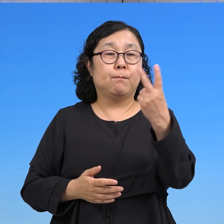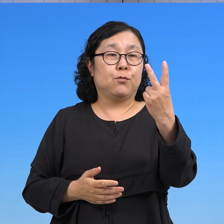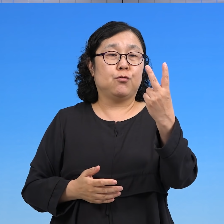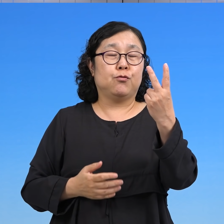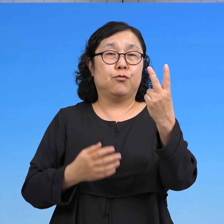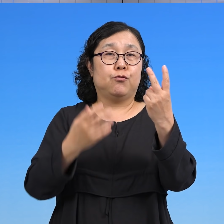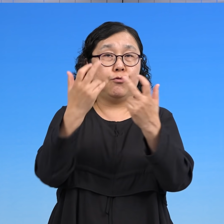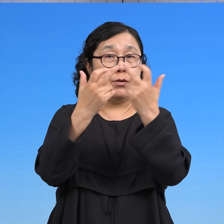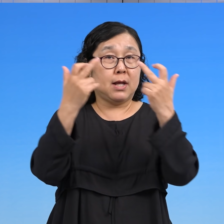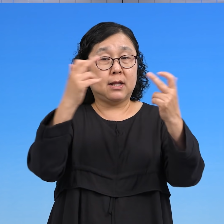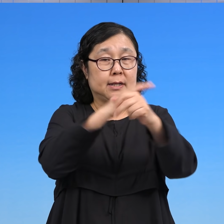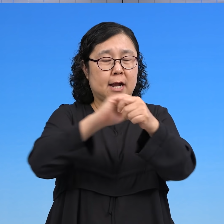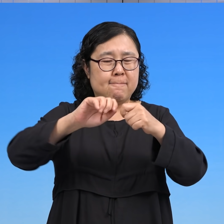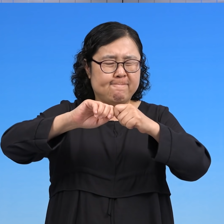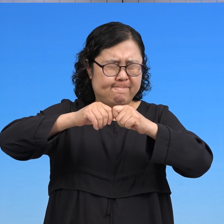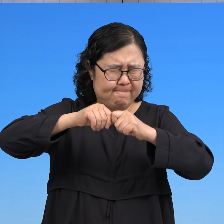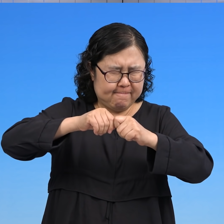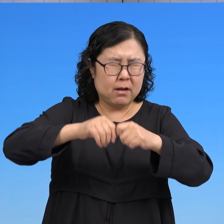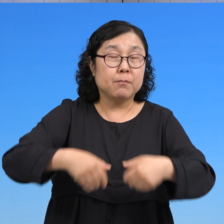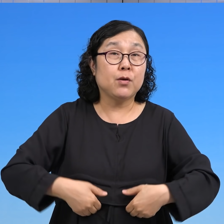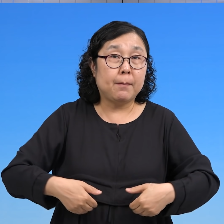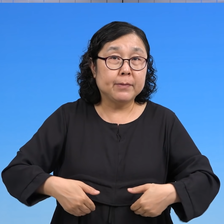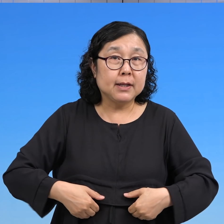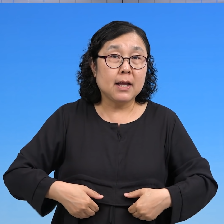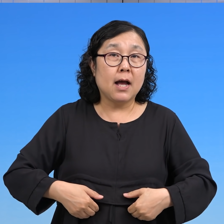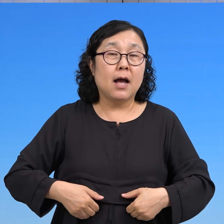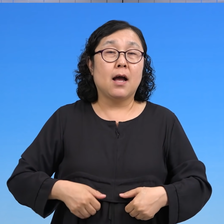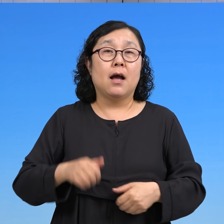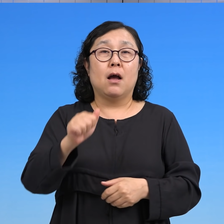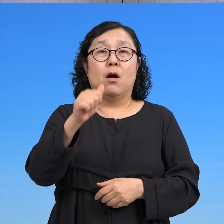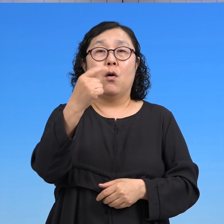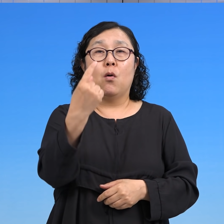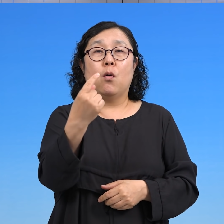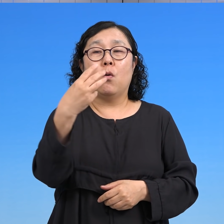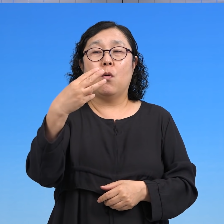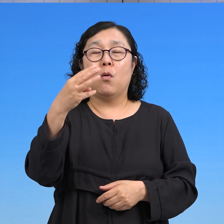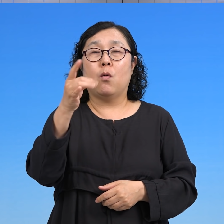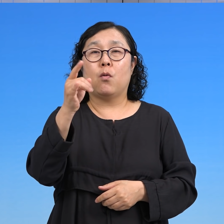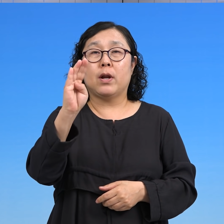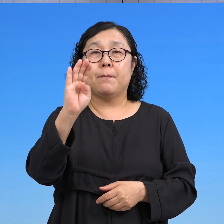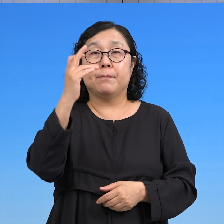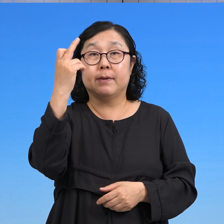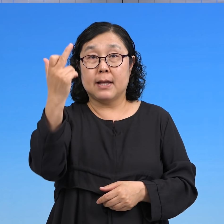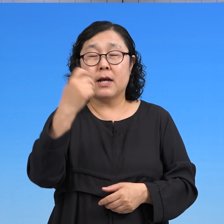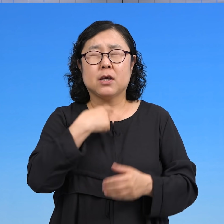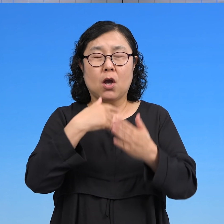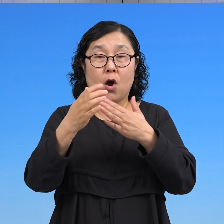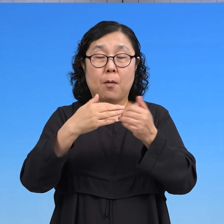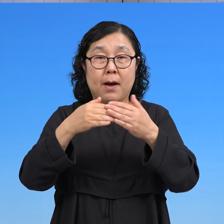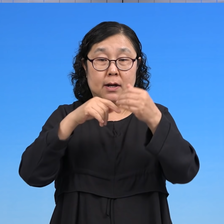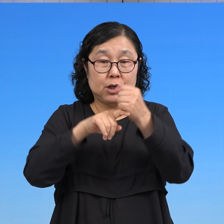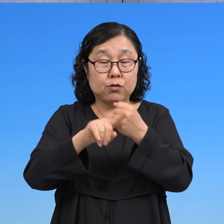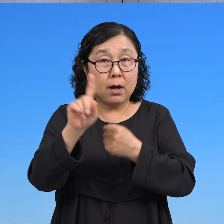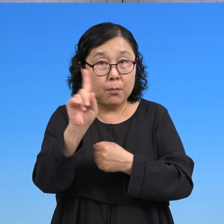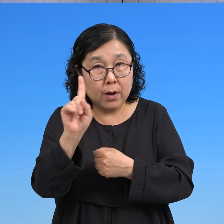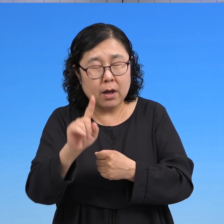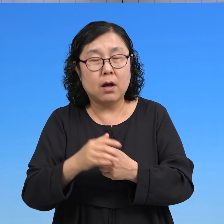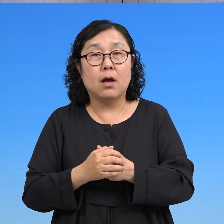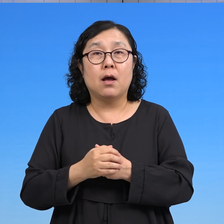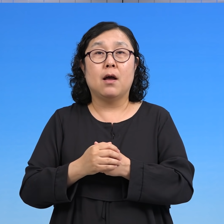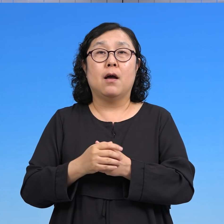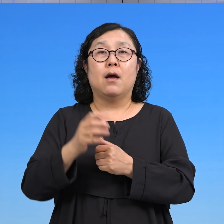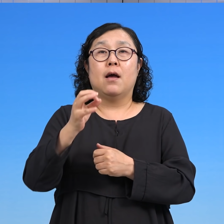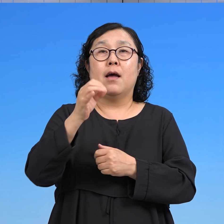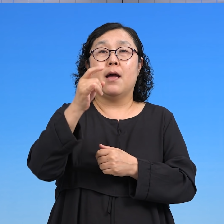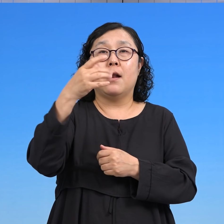두 산을 잘 분석할 필요가 있는데요, 먼저 이 호렙산을 경험해야 된다는 게 뭘 의미합니까? 가만히 분석을